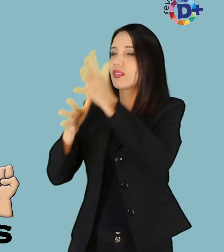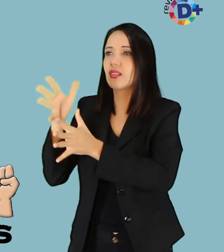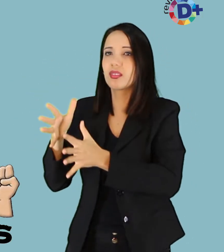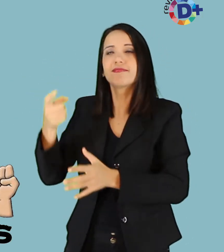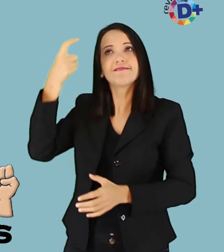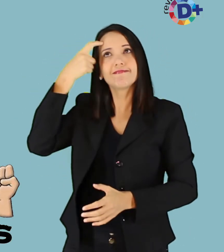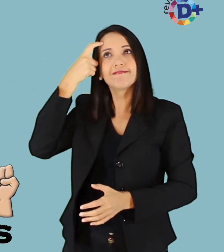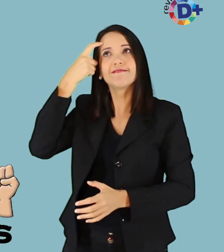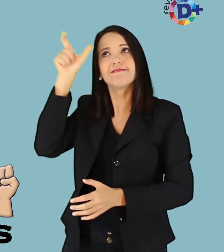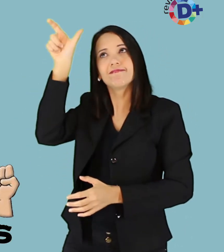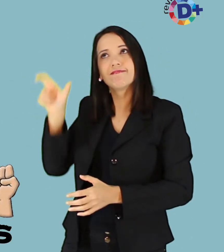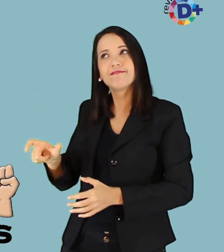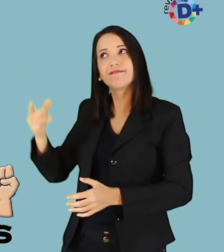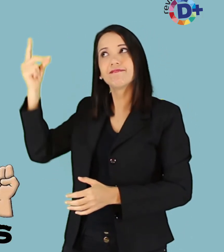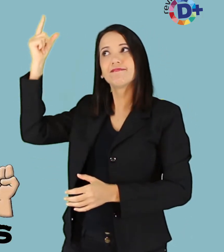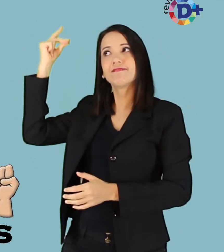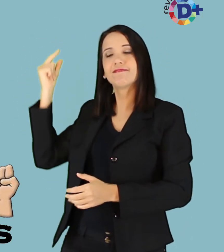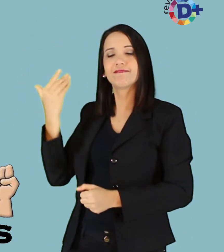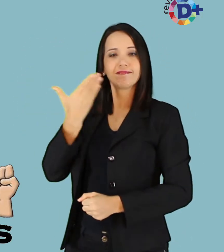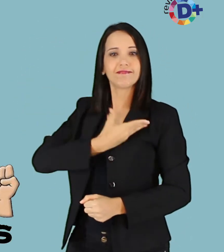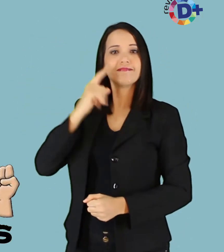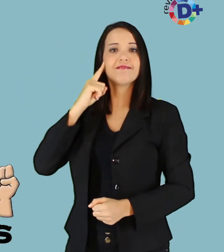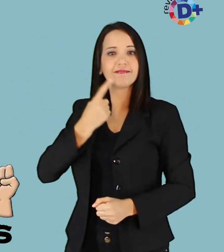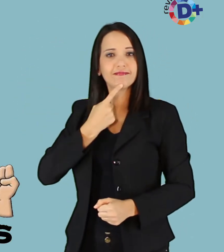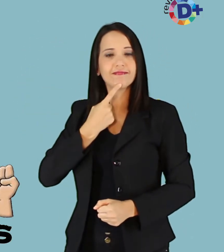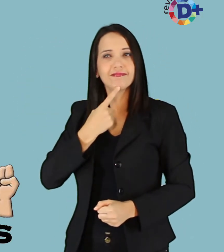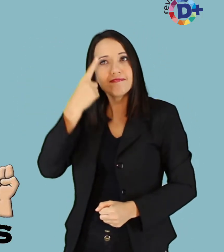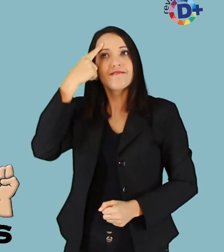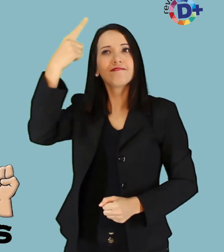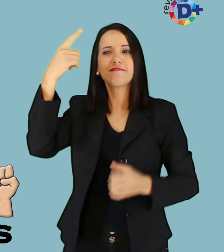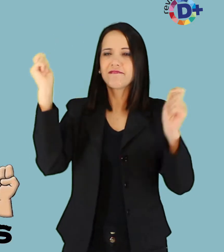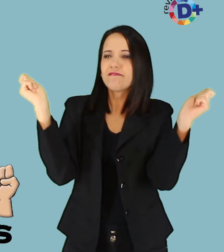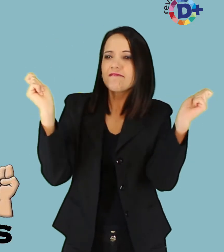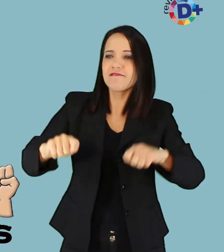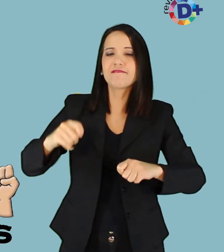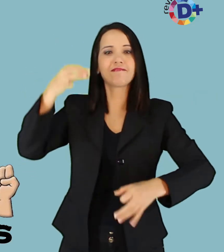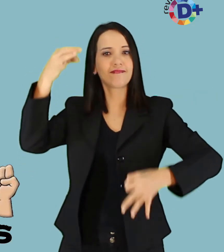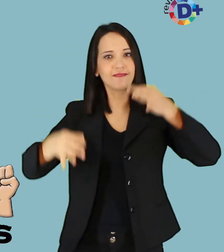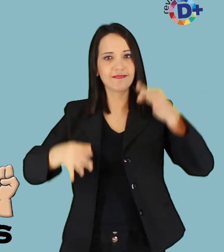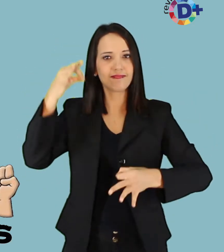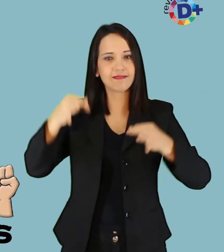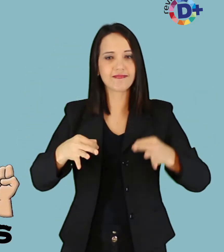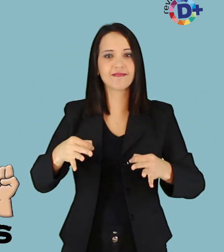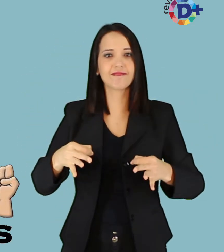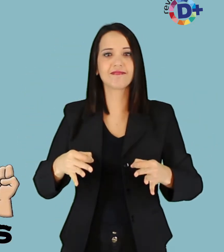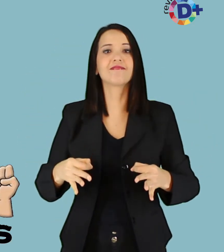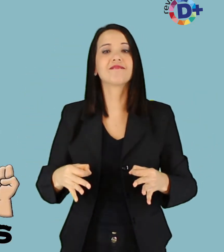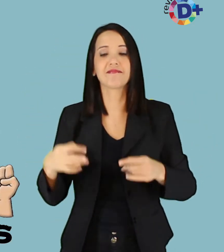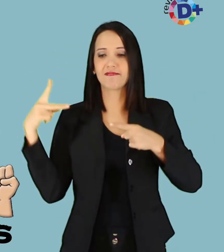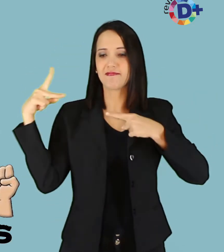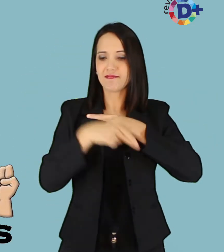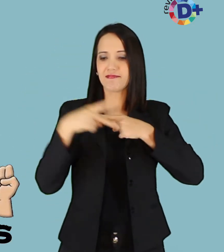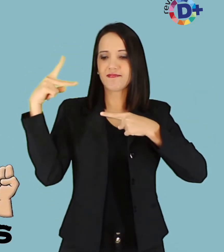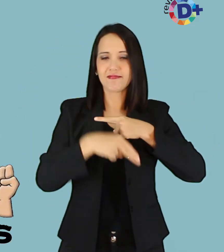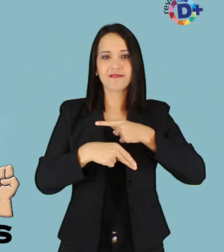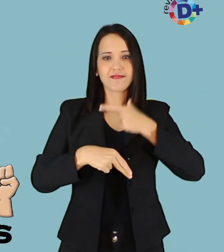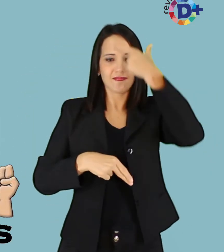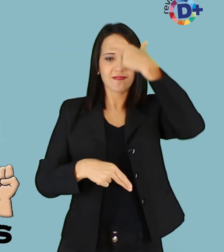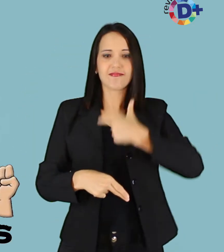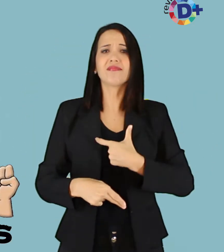Também penso na minha amiga surda. Que ideia é possível de justiça quando essa nos é negada pelo fato de